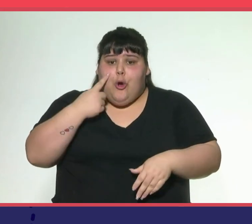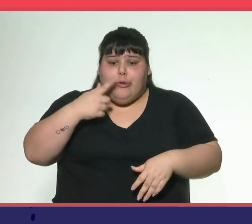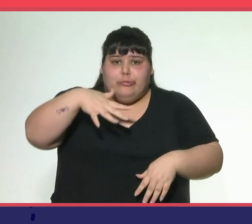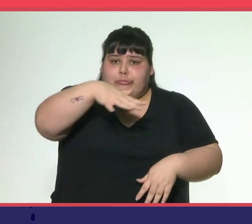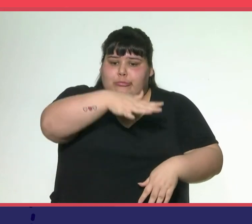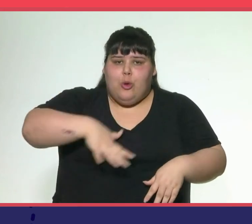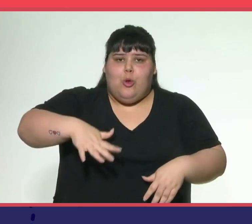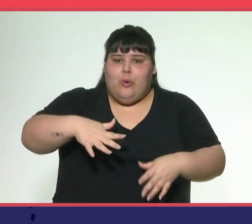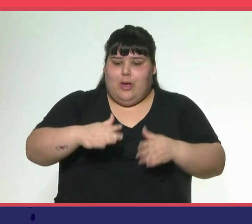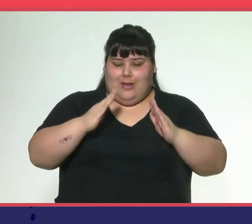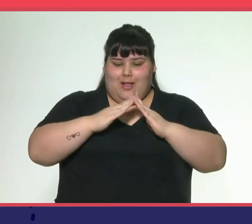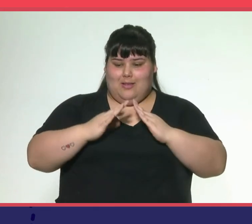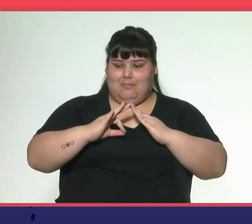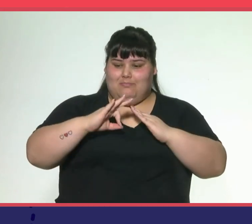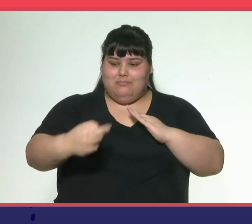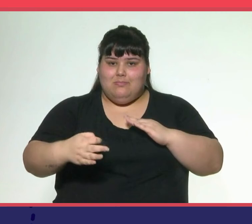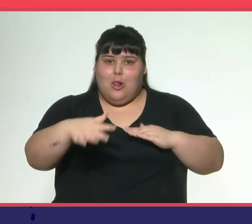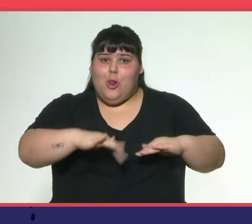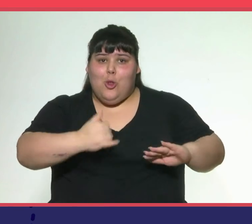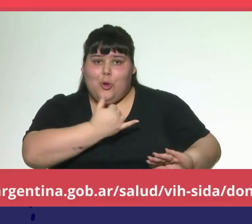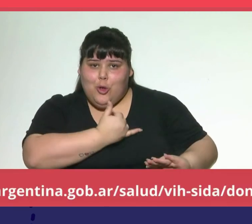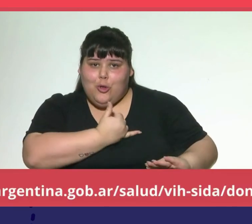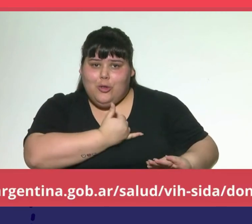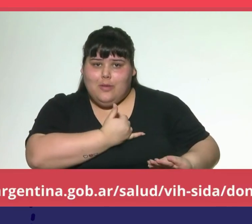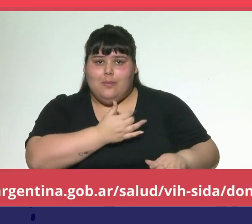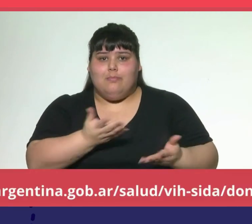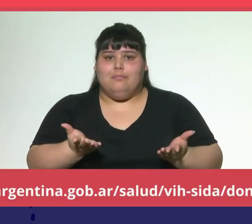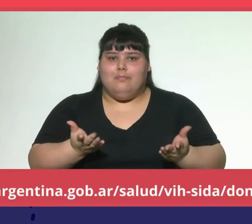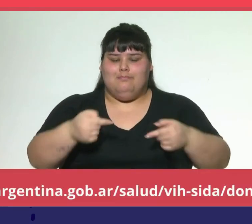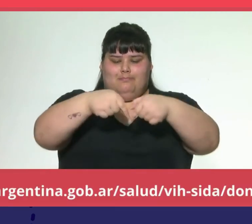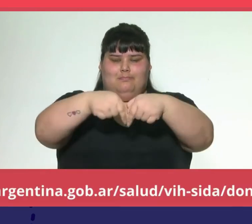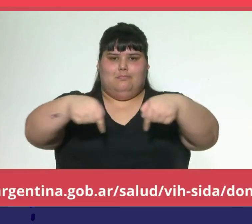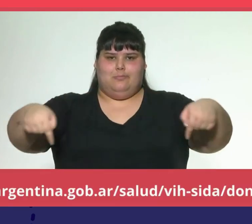preservativos cerca de tu casa entra al siguiente sitio